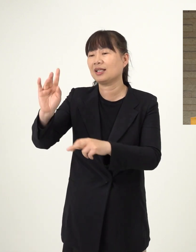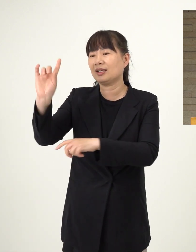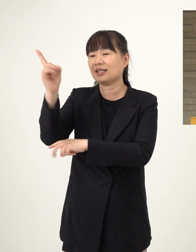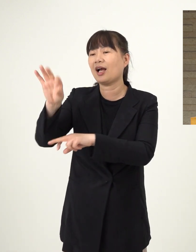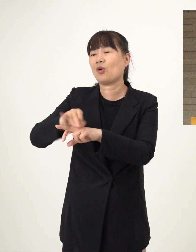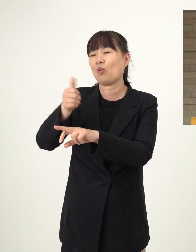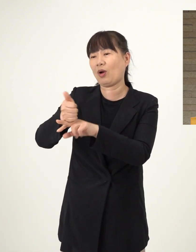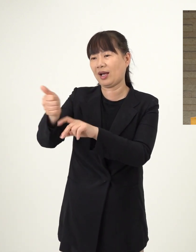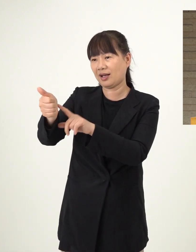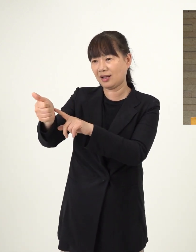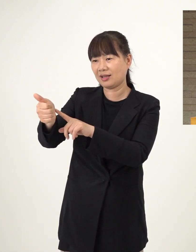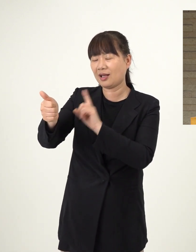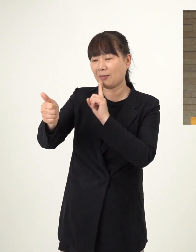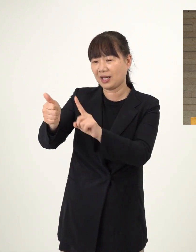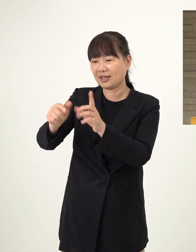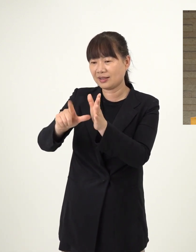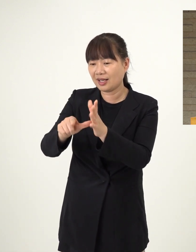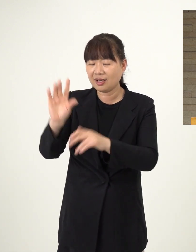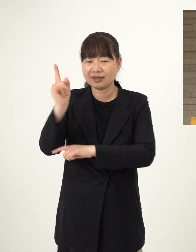중보자가 필요하구나.